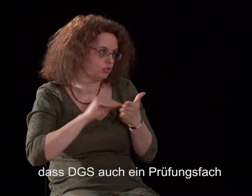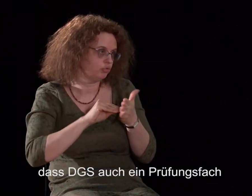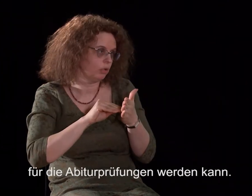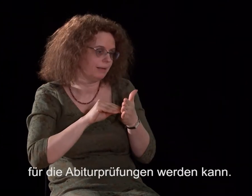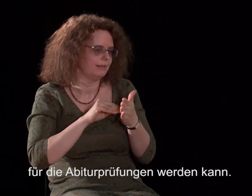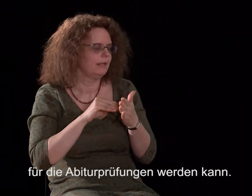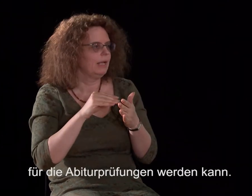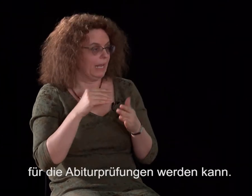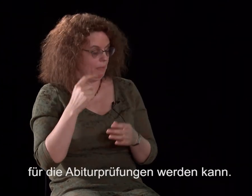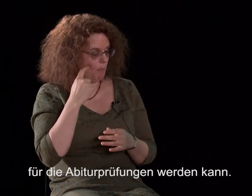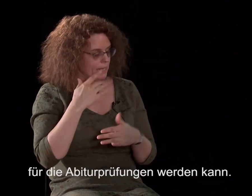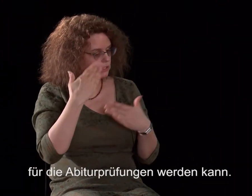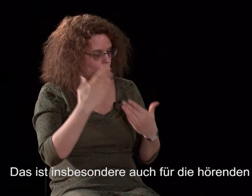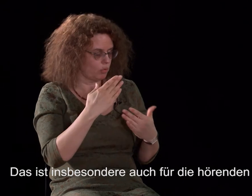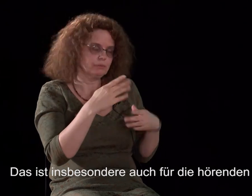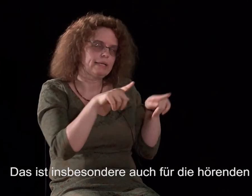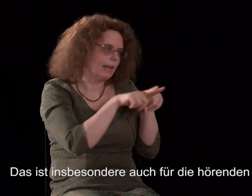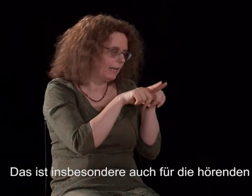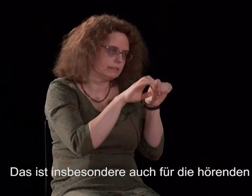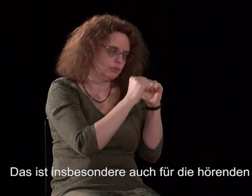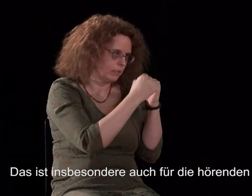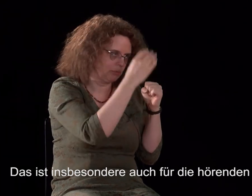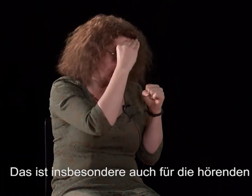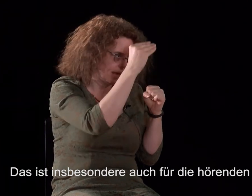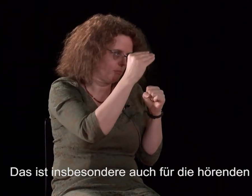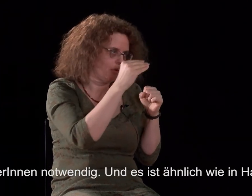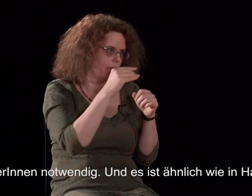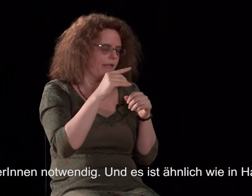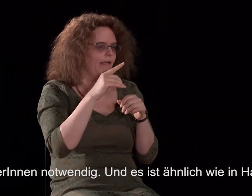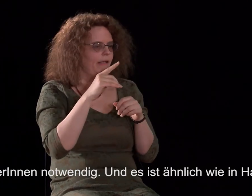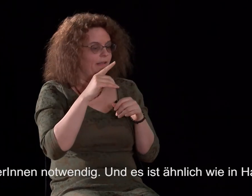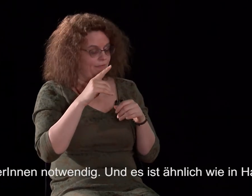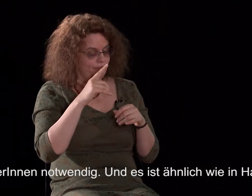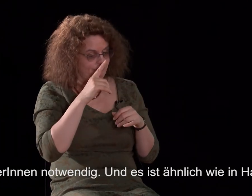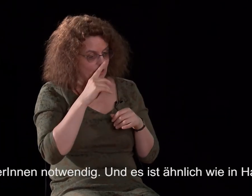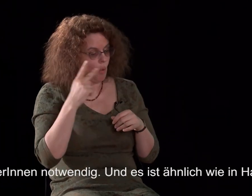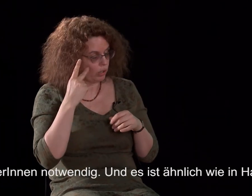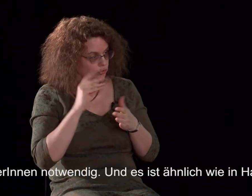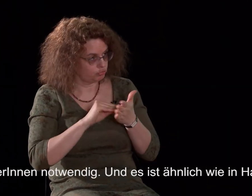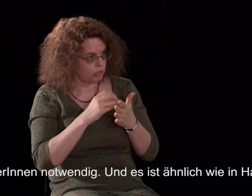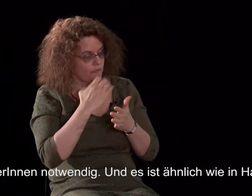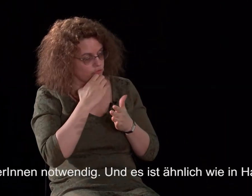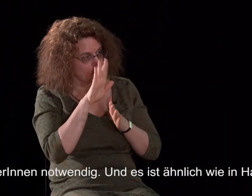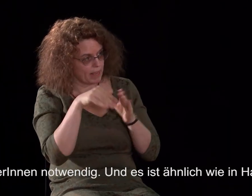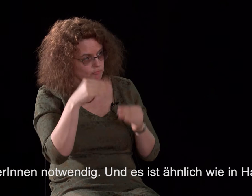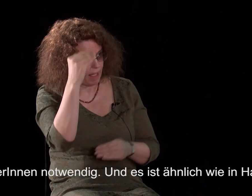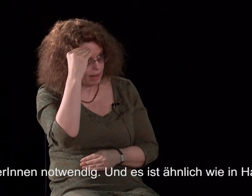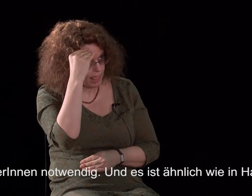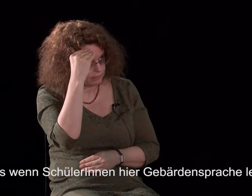kann für die Abiturprüfungen. Das ist insbesondere auch für hörende Schüler notwendig. Und ähnlich wie in Hamburg ist es